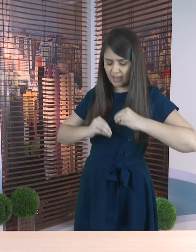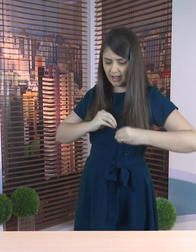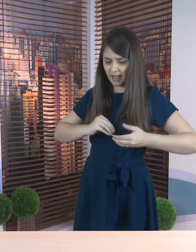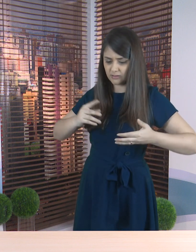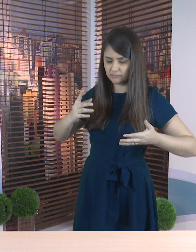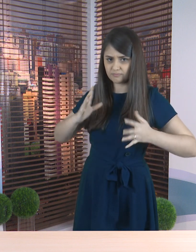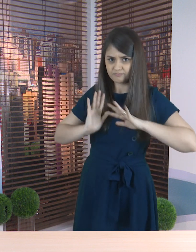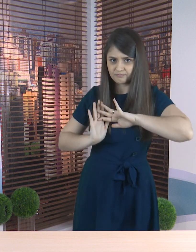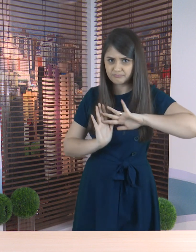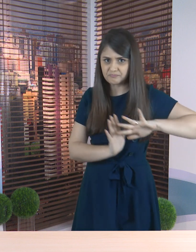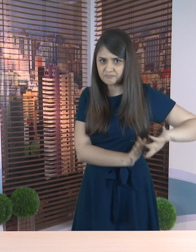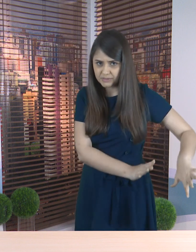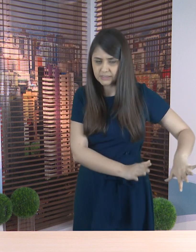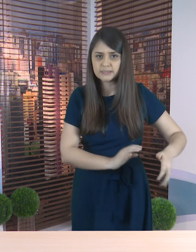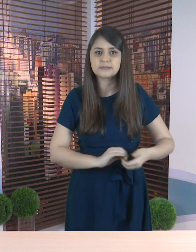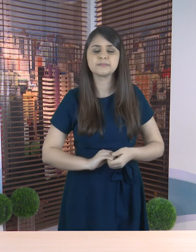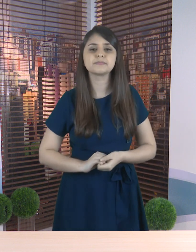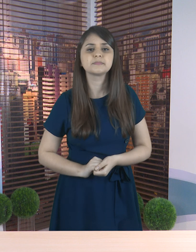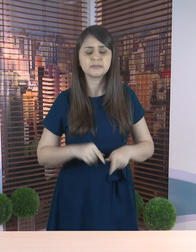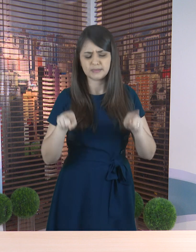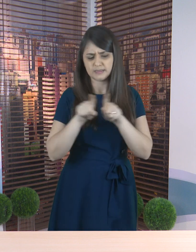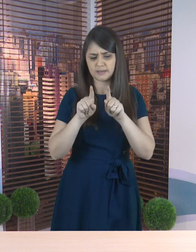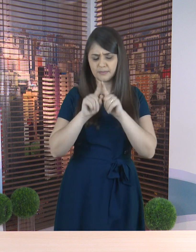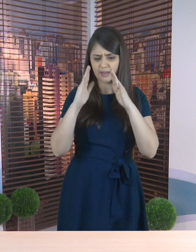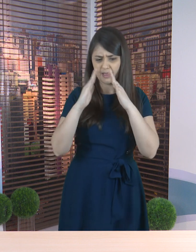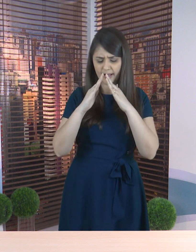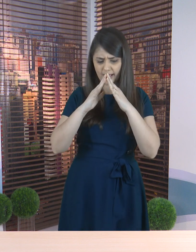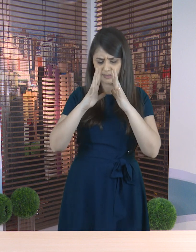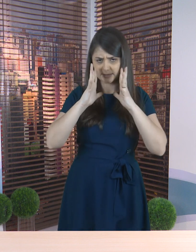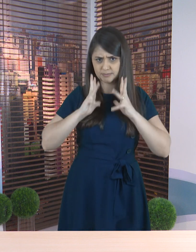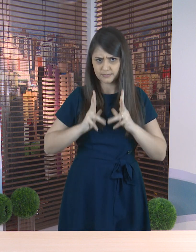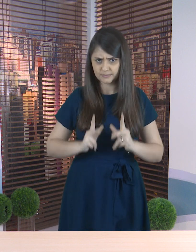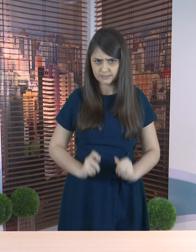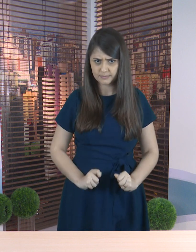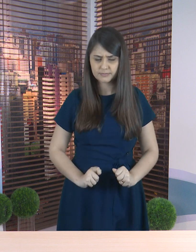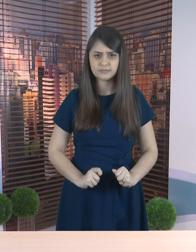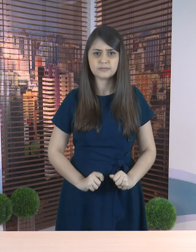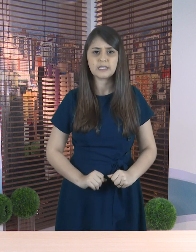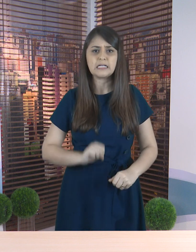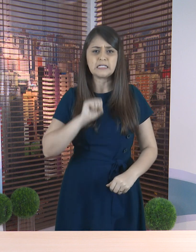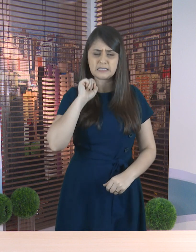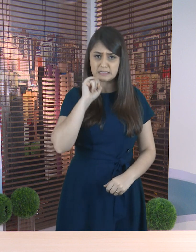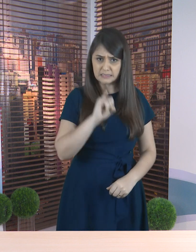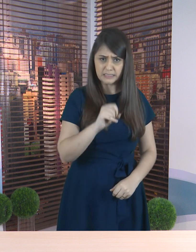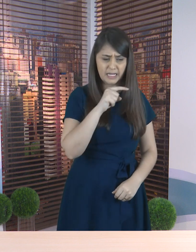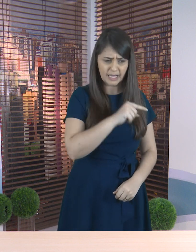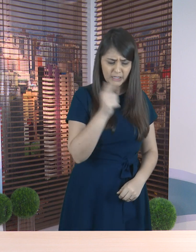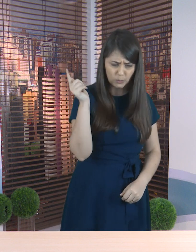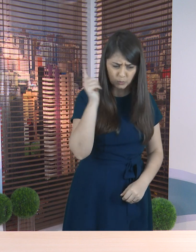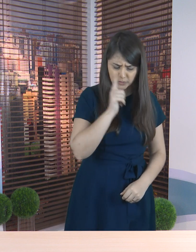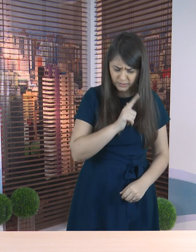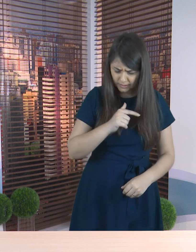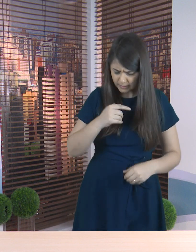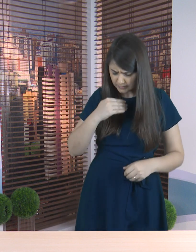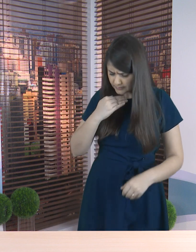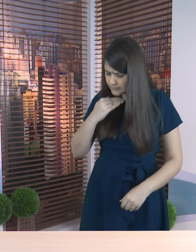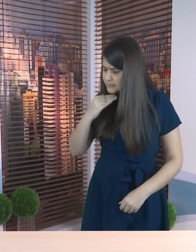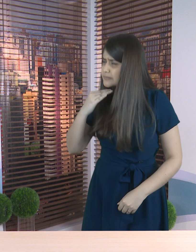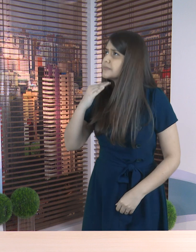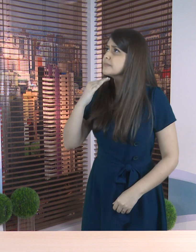sem mácula. Sua vida será mais radiante e alegre do que era antes. Todas as